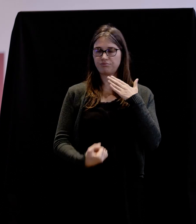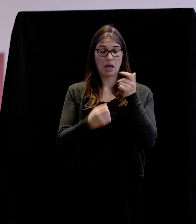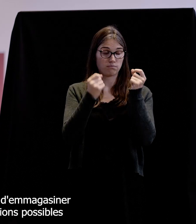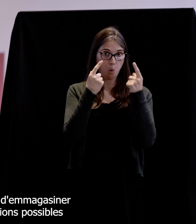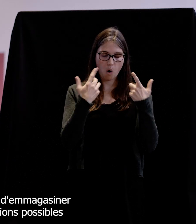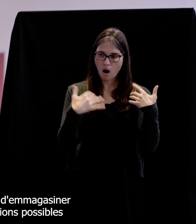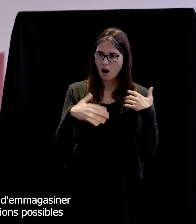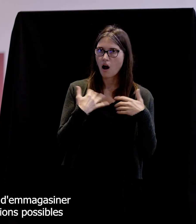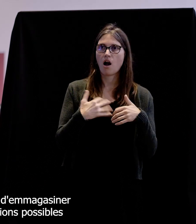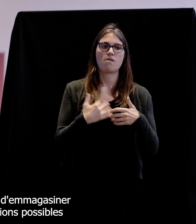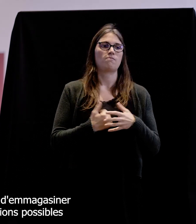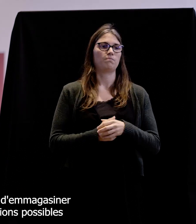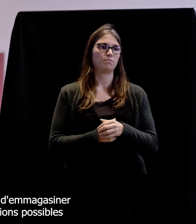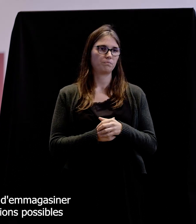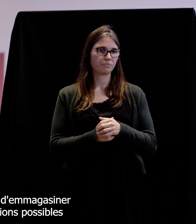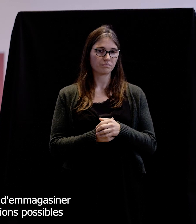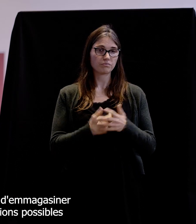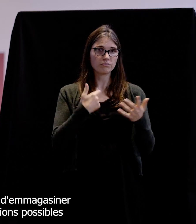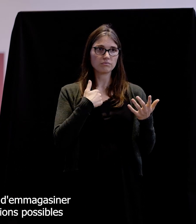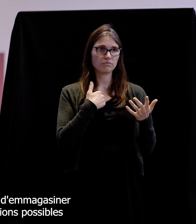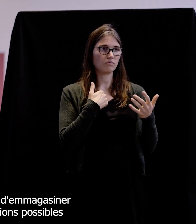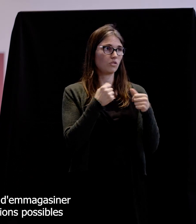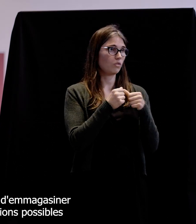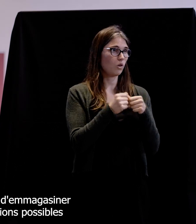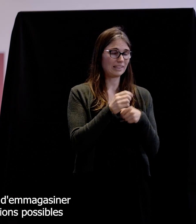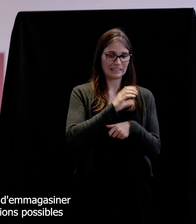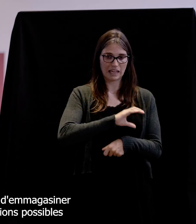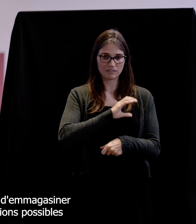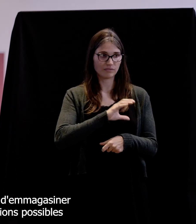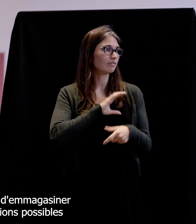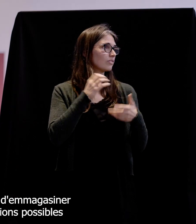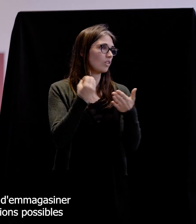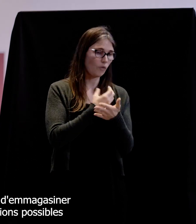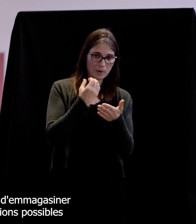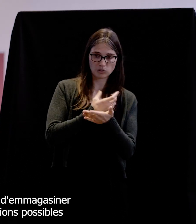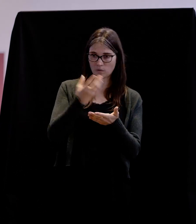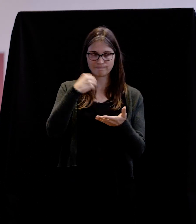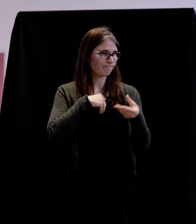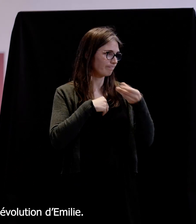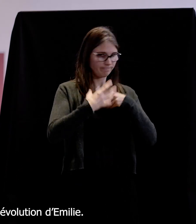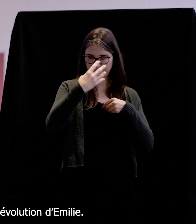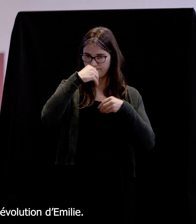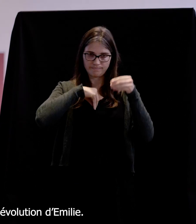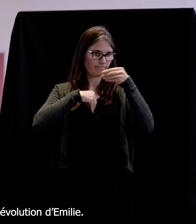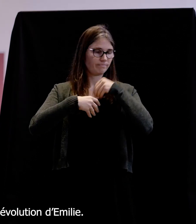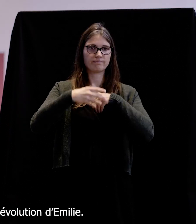quoi. Et donc, moi, j'ai essayé d'emmagasiner le plus d'informations possible